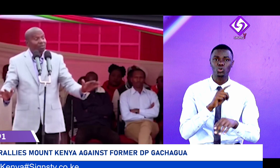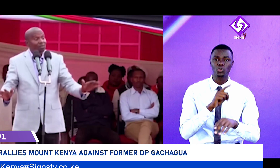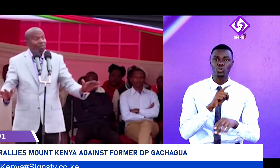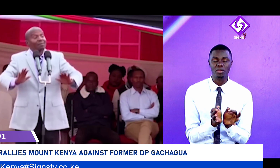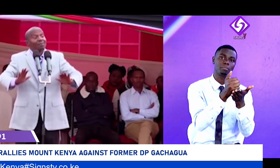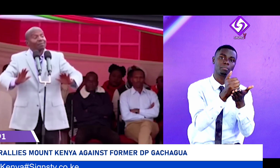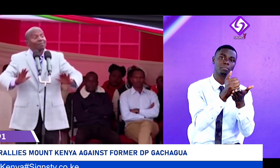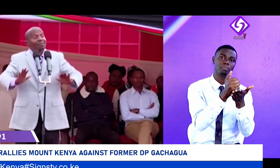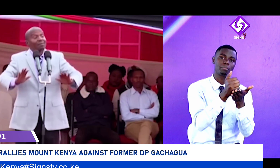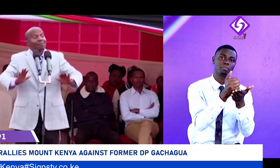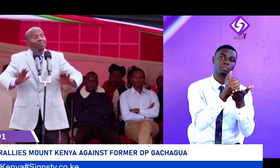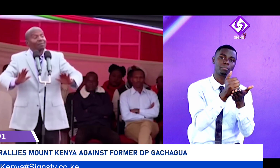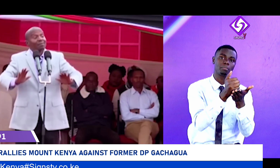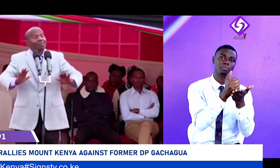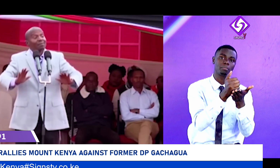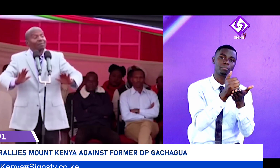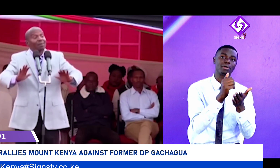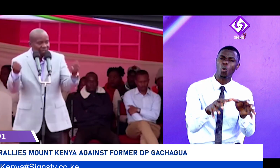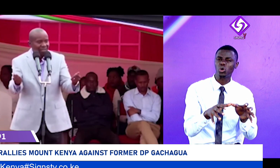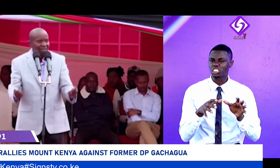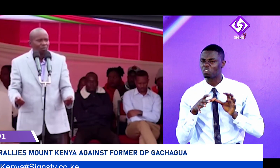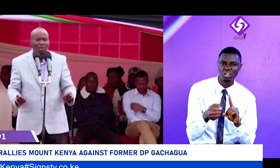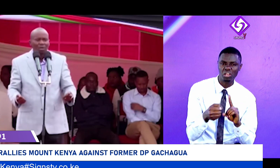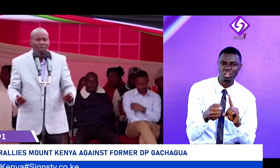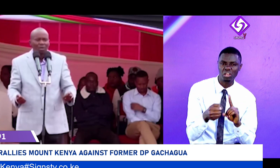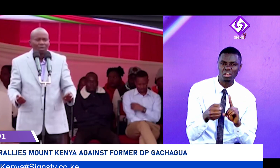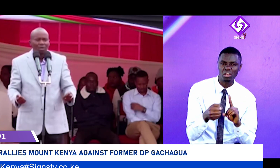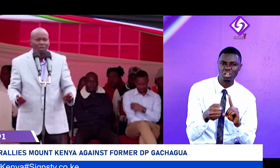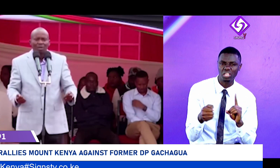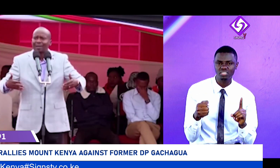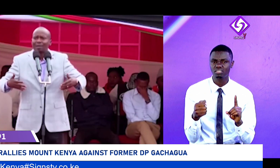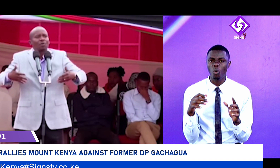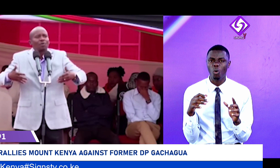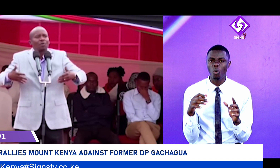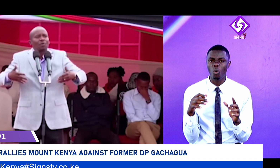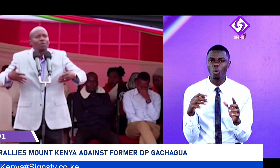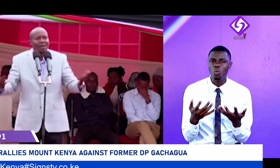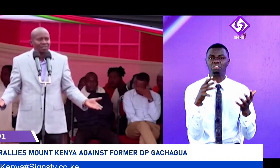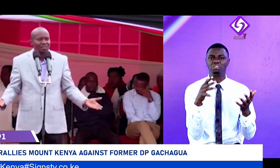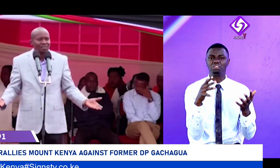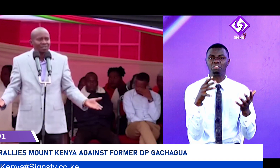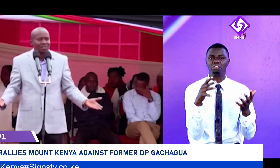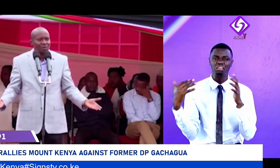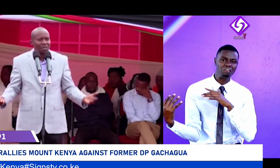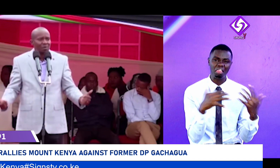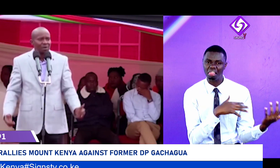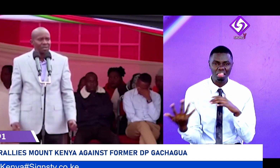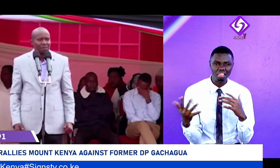nyingine. Lakini sio kujilazimisha kwa nguvu na vita na kuleta mvurugano wa wananchi wenyewe kwa